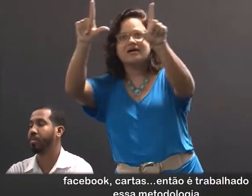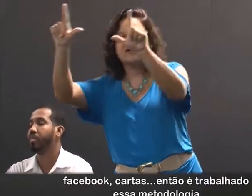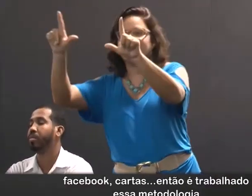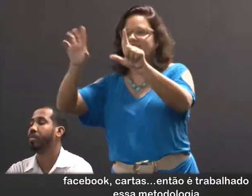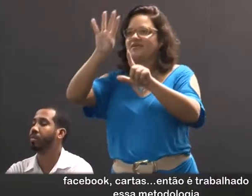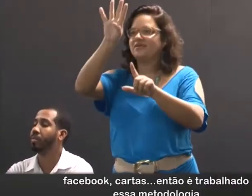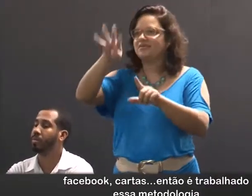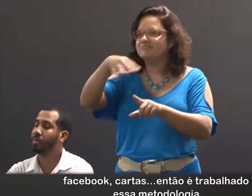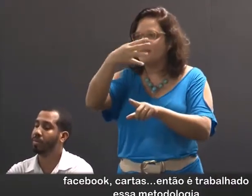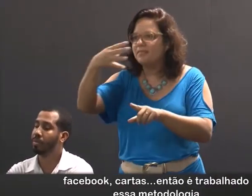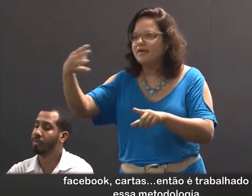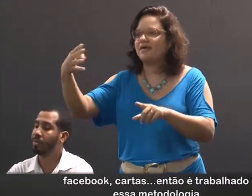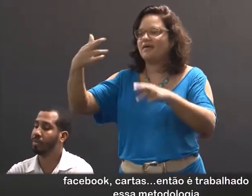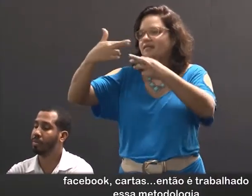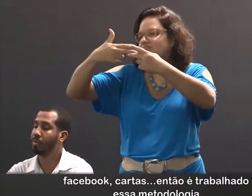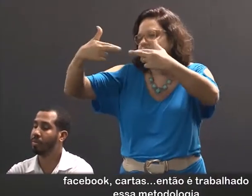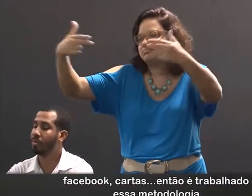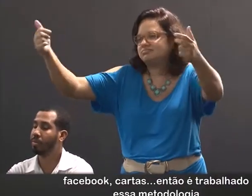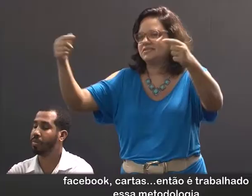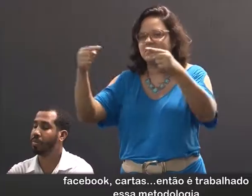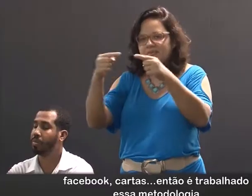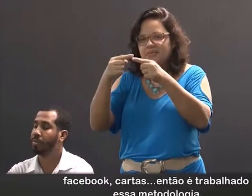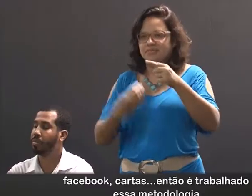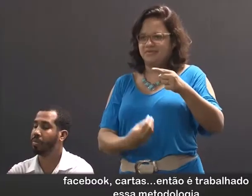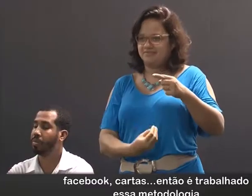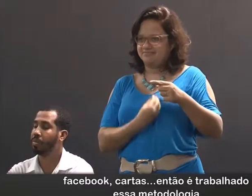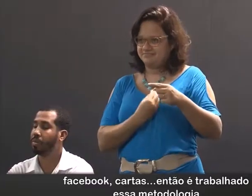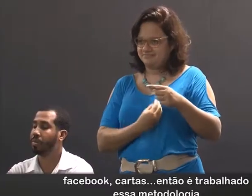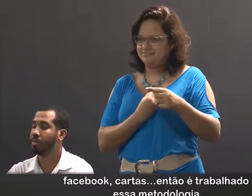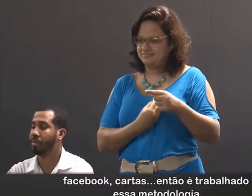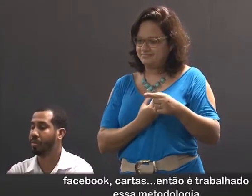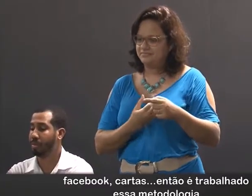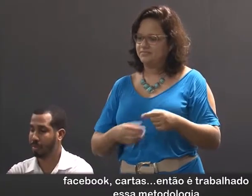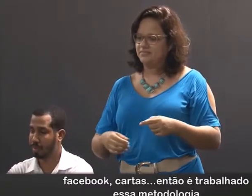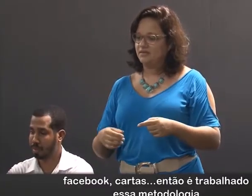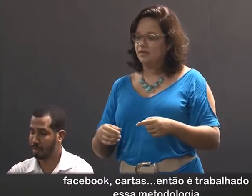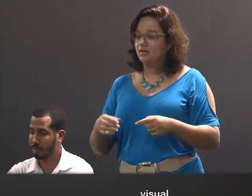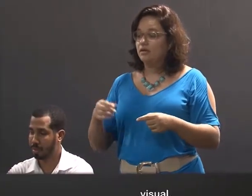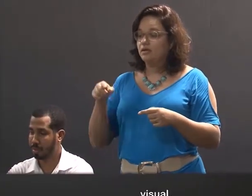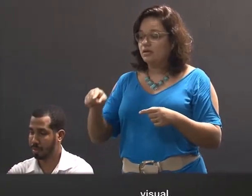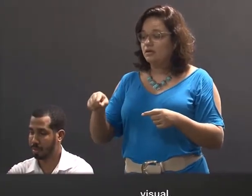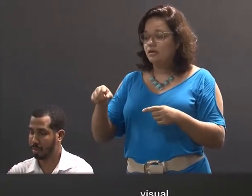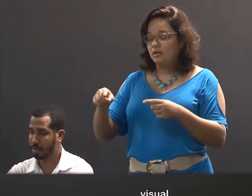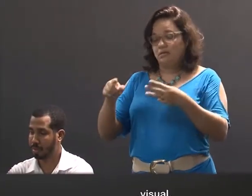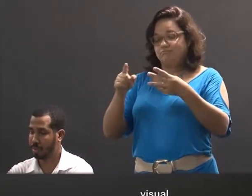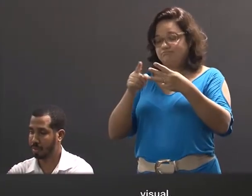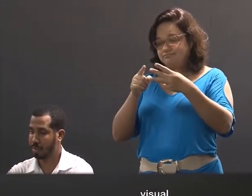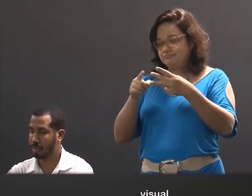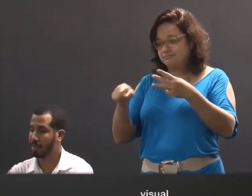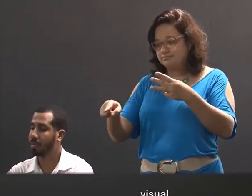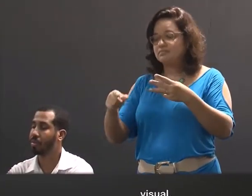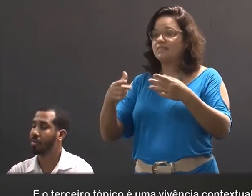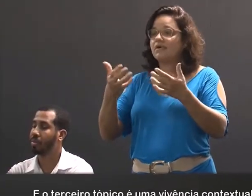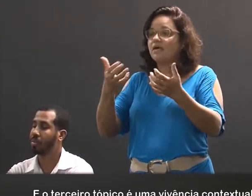Facebook, cartas. Então é trabalhado essa metodologia visual. E o